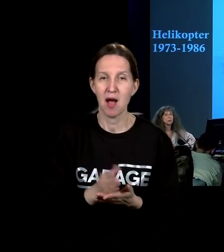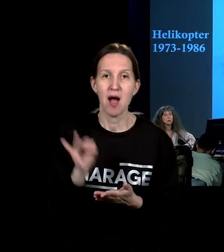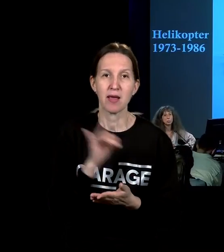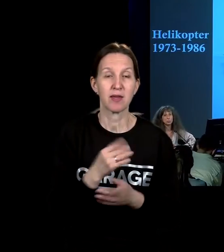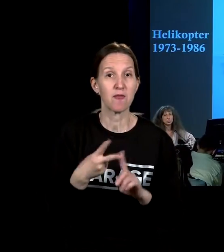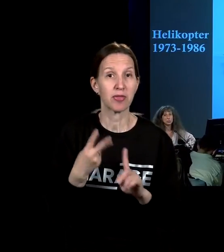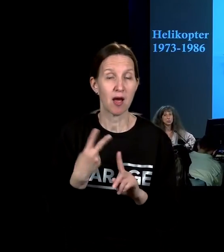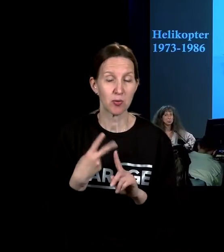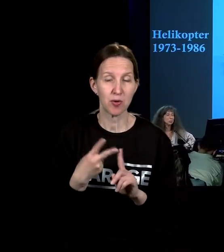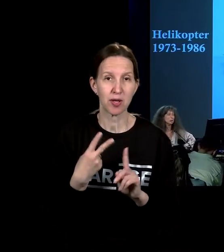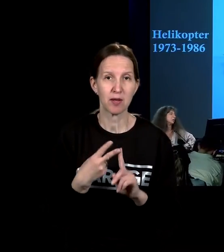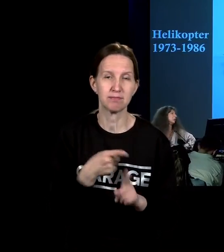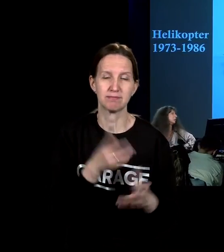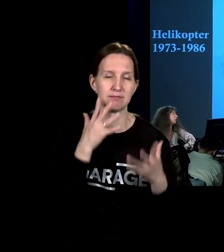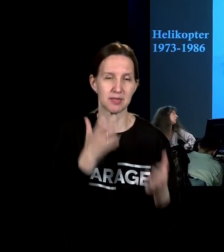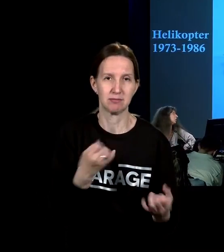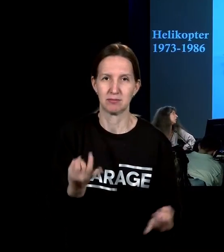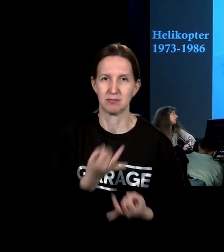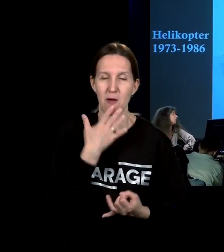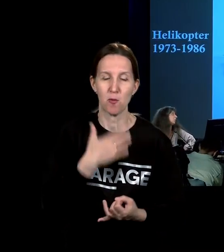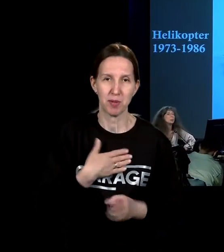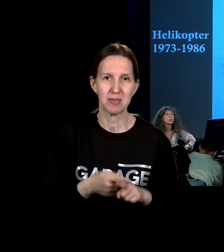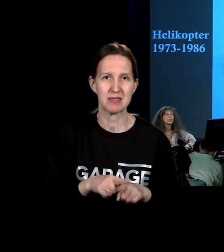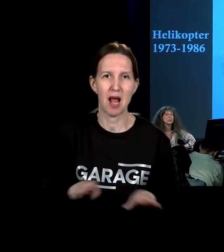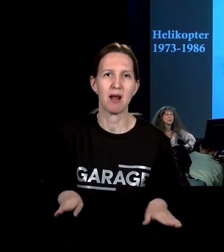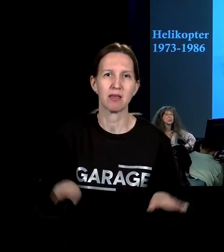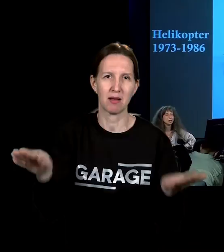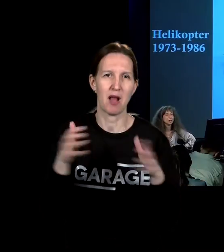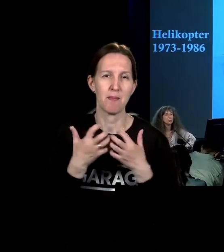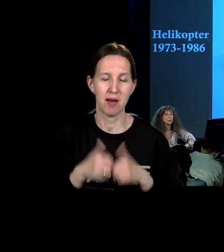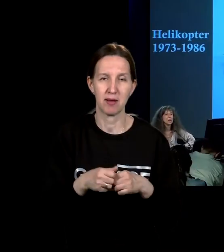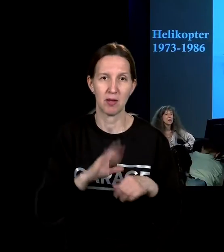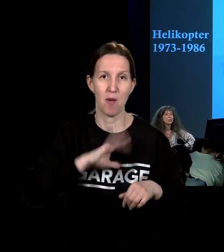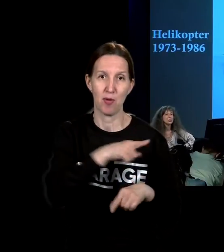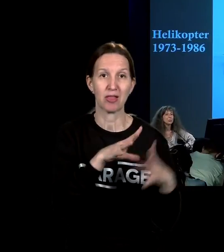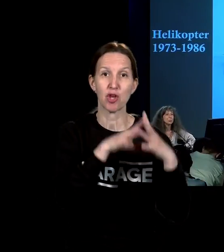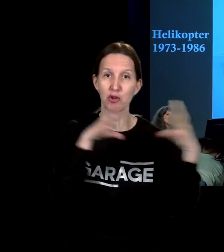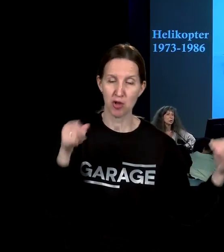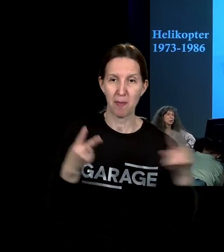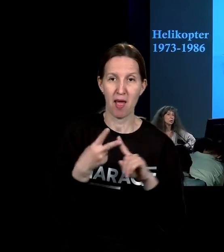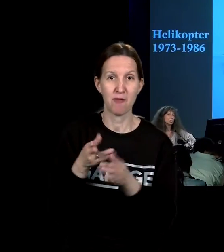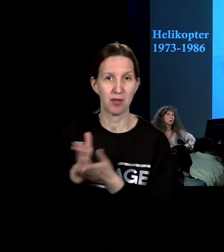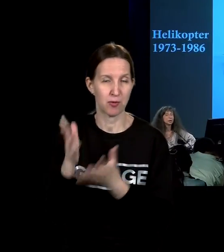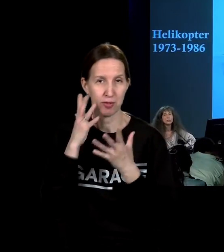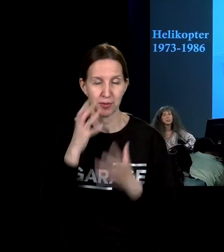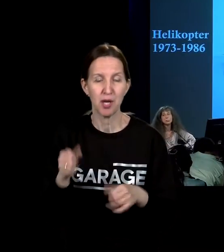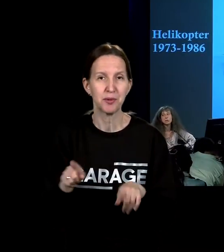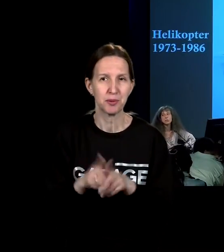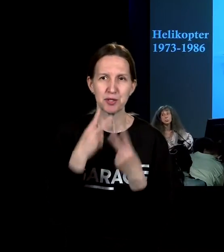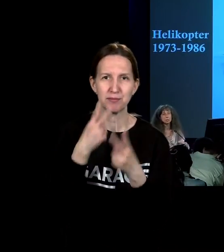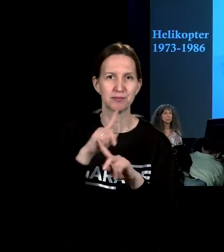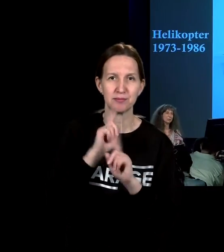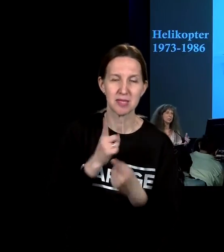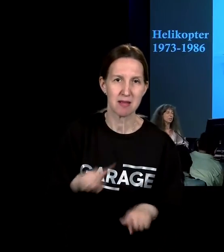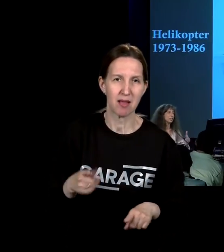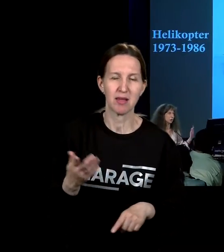быть, второе по любимости у него был летательный аппарат после дирижабли. Это такое же, тоже странное, как бы не